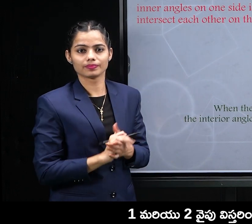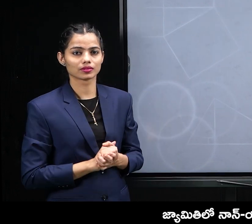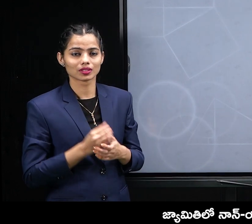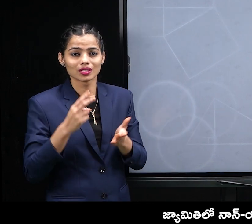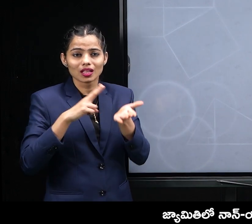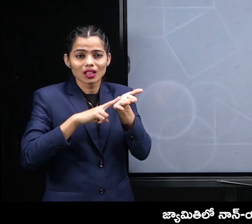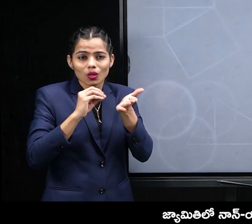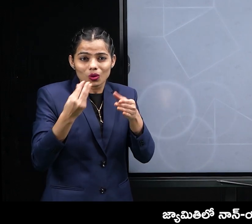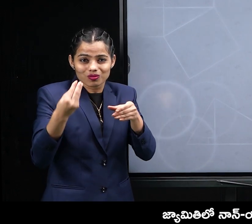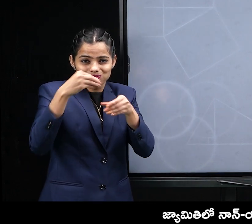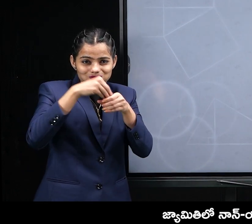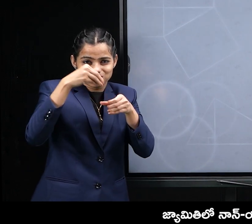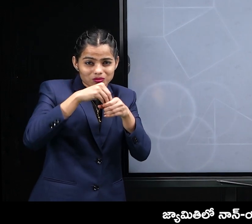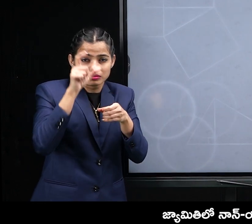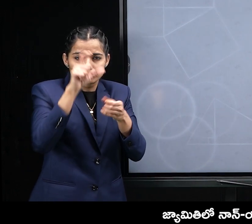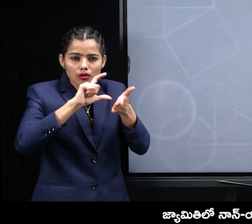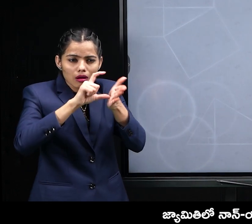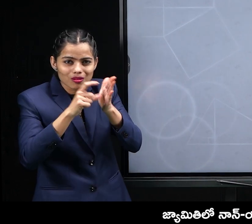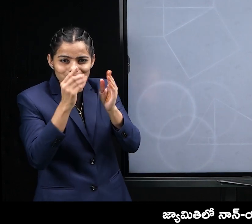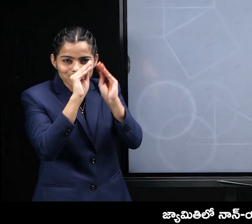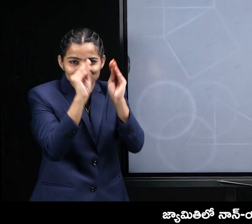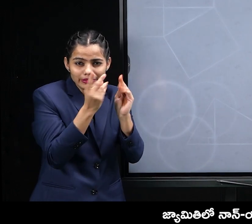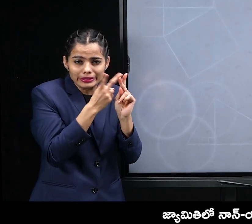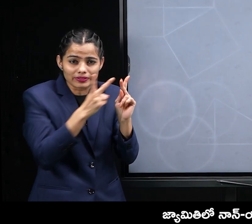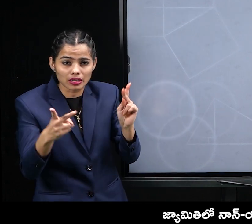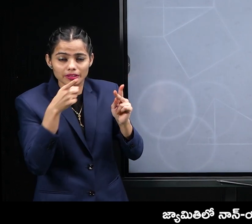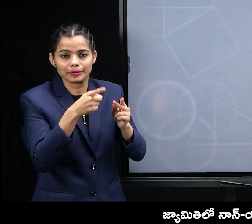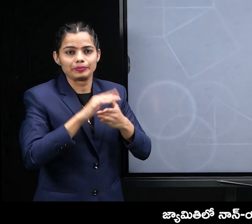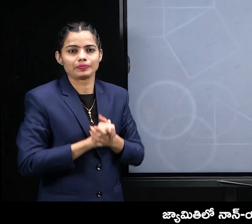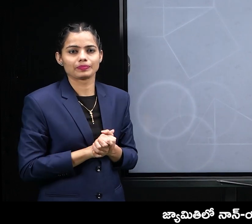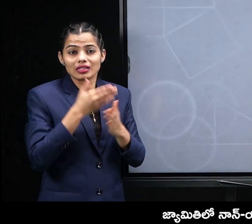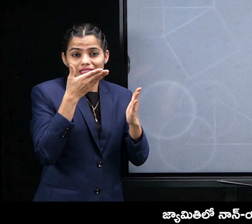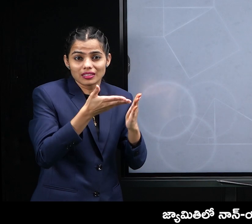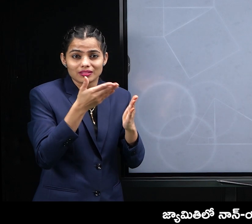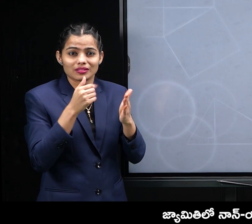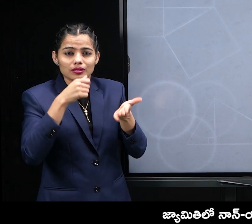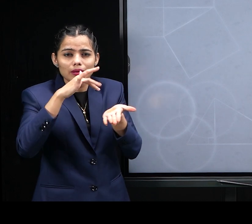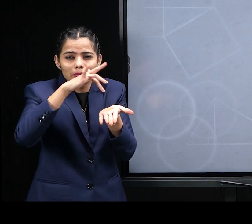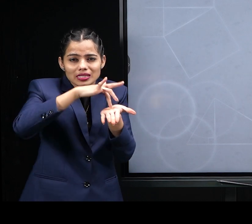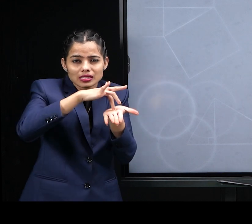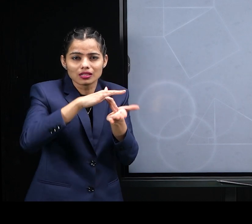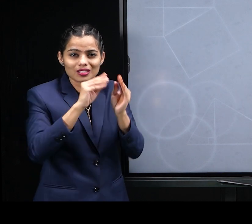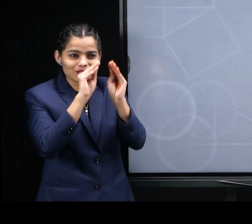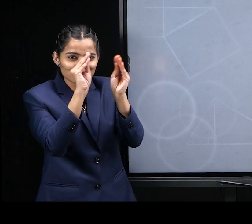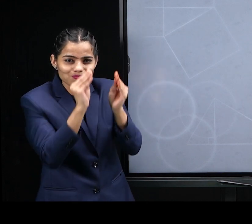ஜாமித்திலு நான் யுக்ளீடியன் ஜாமிதி அனி பிலவபடே, ஓக சாக்க வுந்தே,